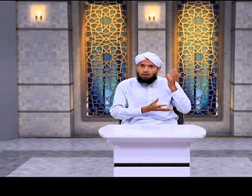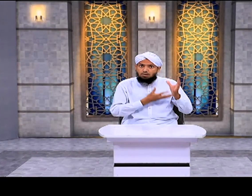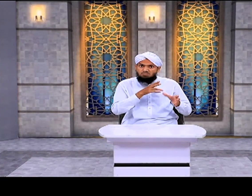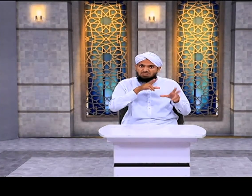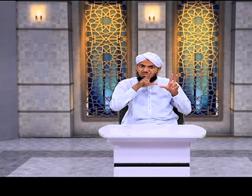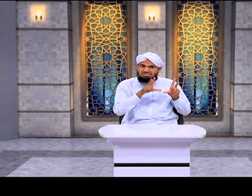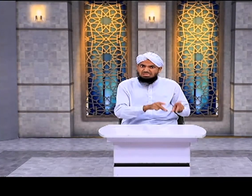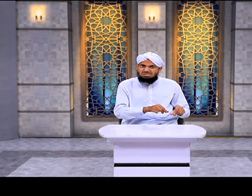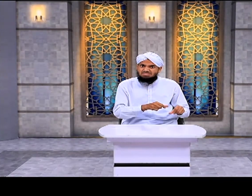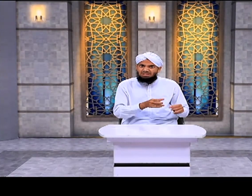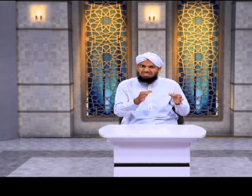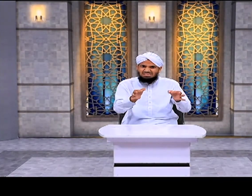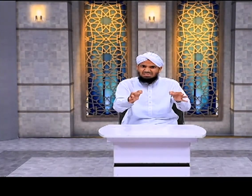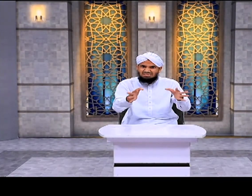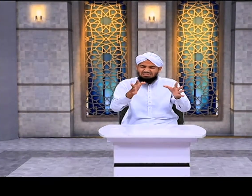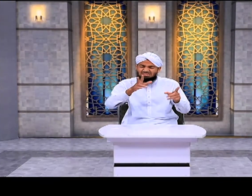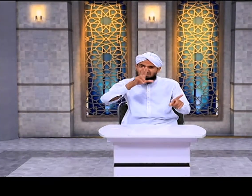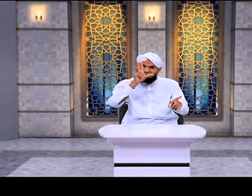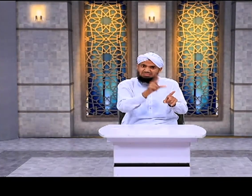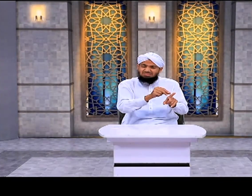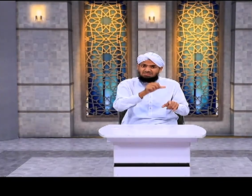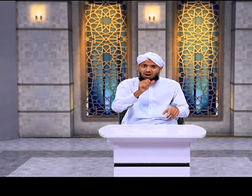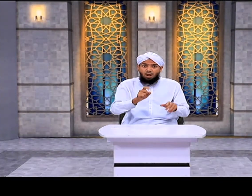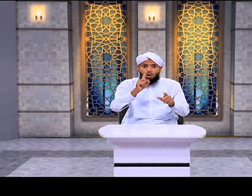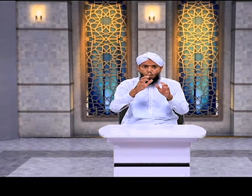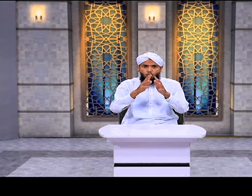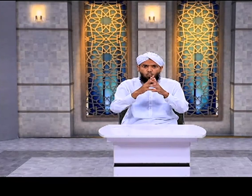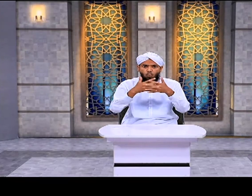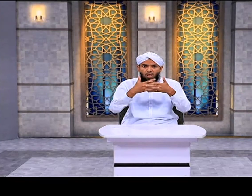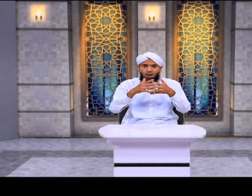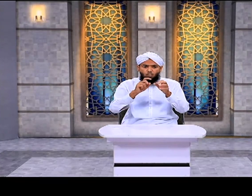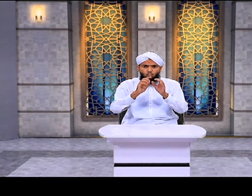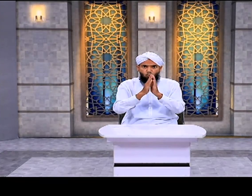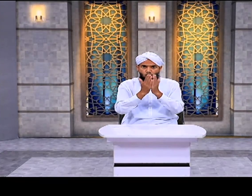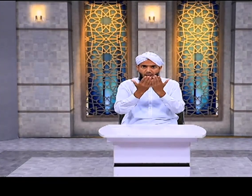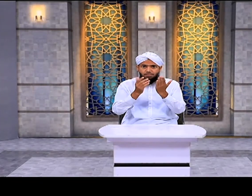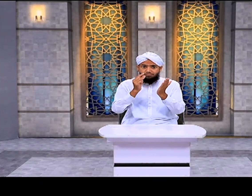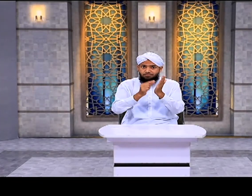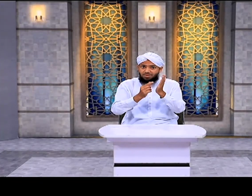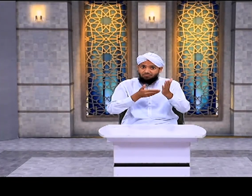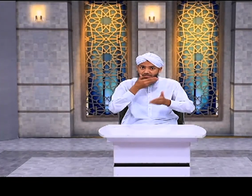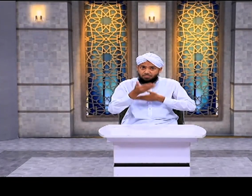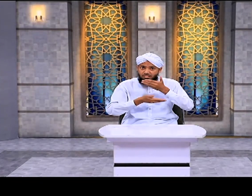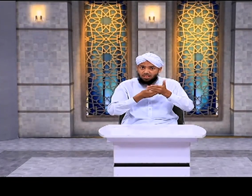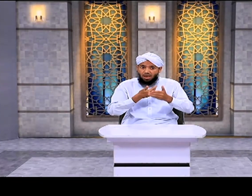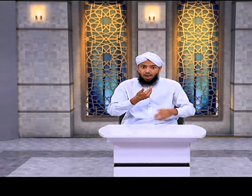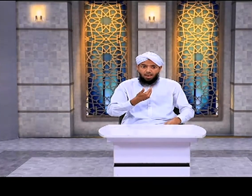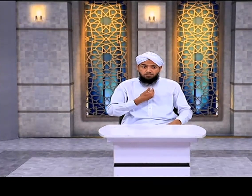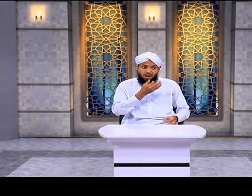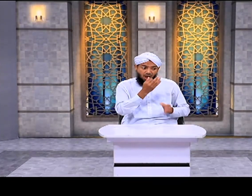انتہائی ہولناک ہے۔ اللہ پاک قرآن کریم میں ارشاد فرماتا ہے، اور میرا ہی عذاب دردناک عذاب